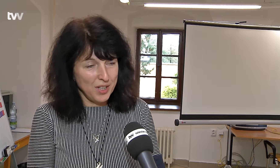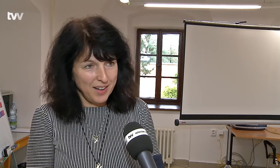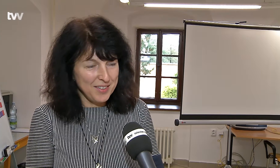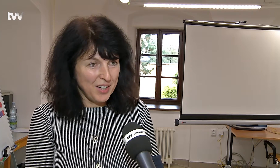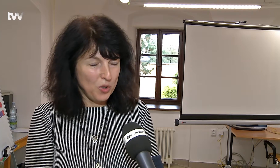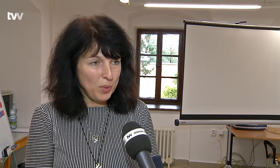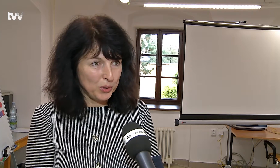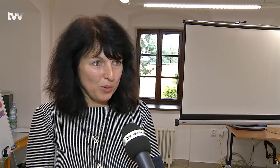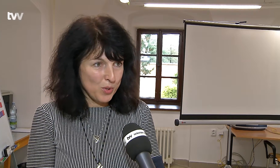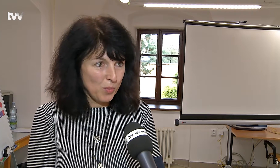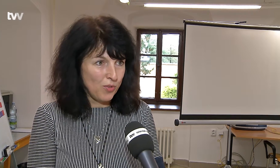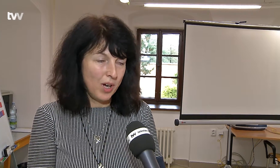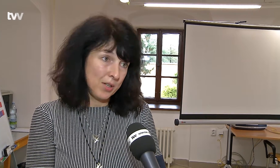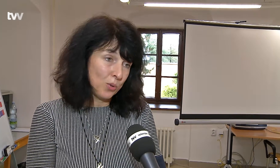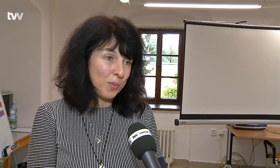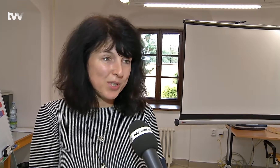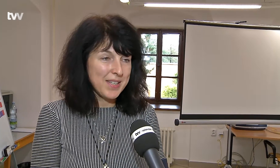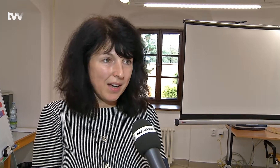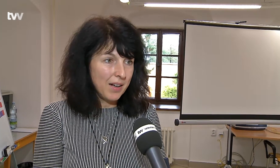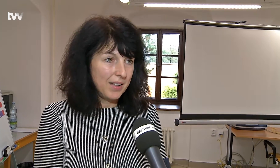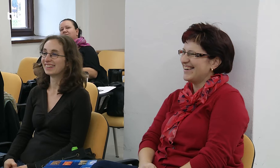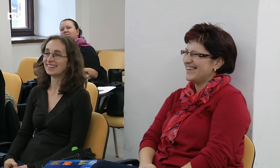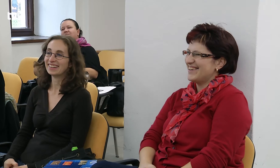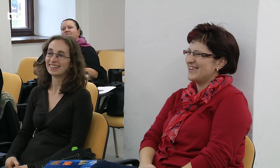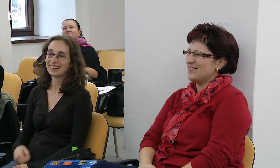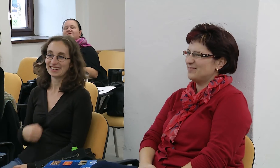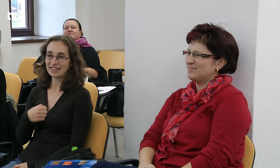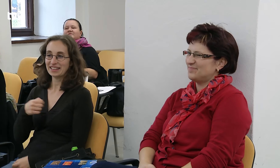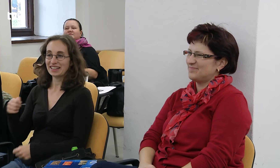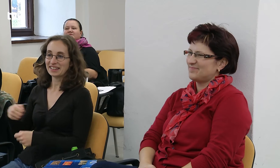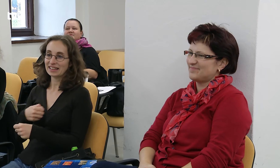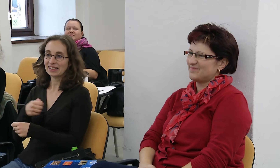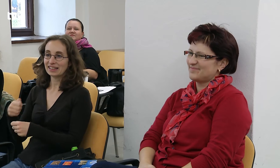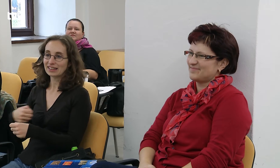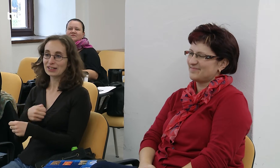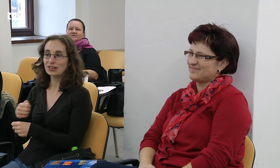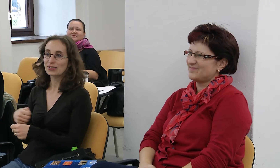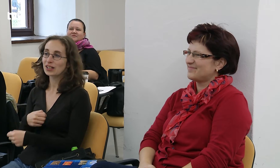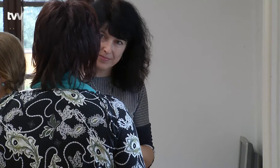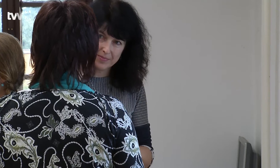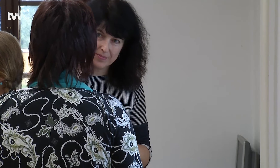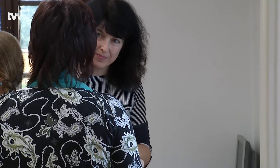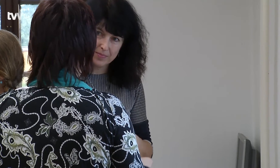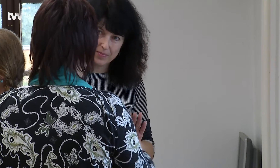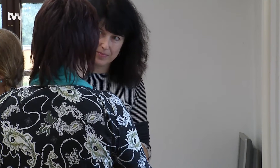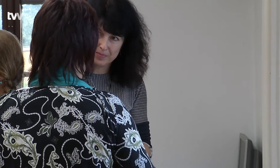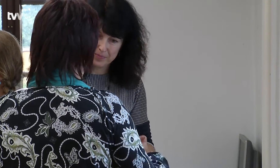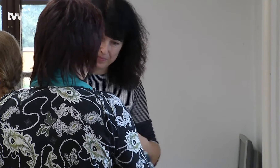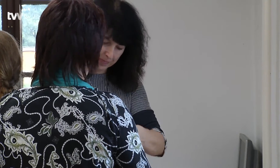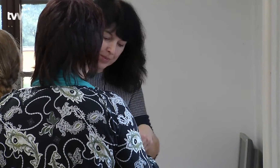na nějakou běžnou rozmluvu, ale jsou to prostě základy. Někteří účastníci kurzu své znalosti využívají v zaměstnání, jiní si chtějí jenom